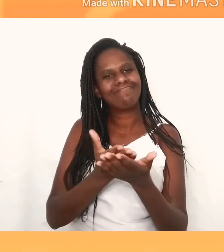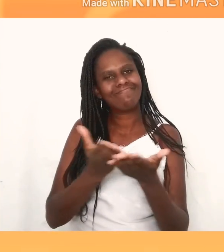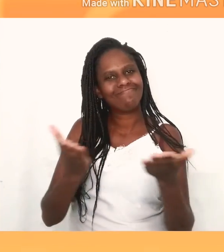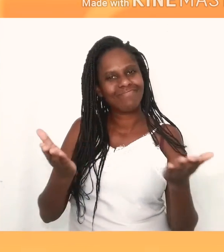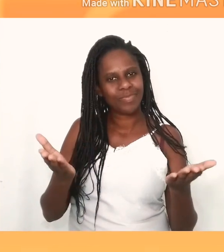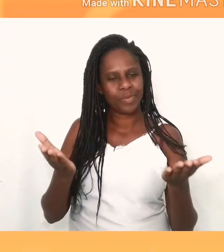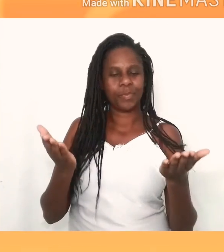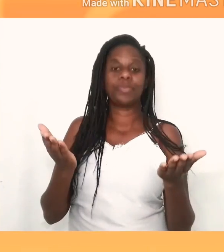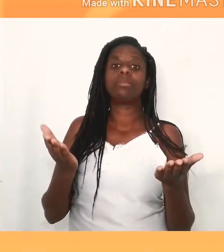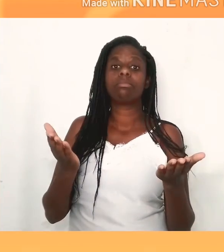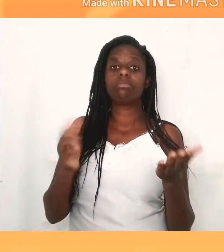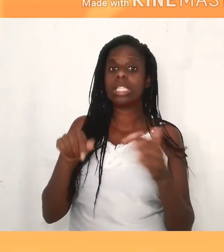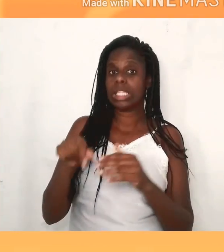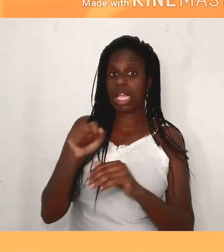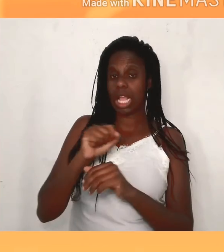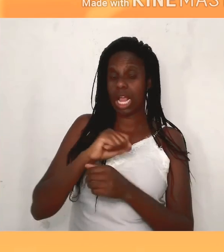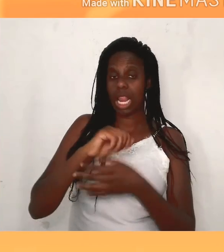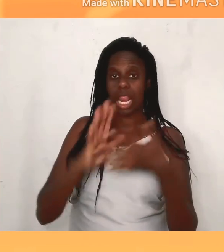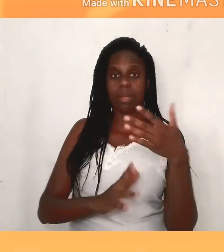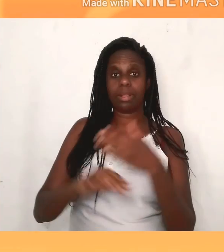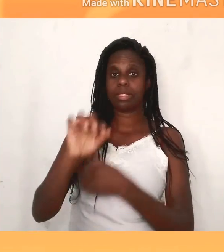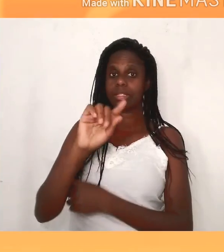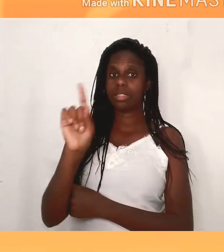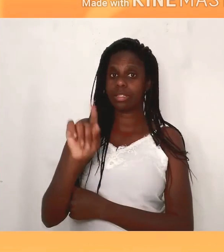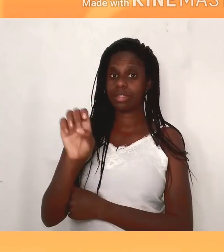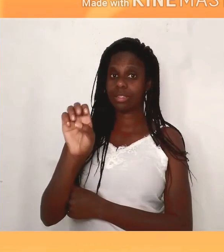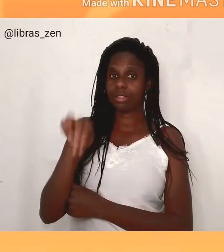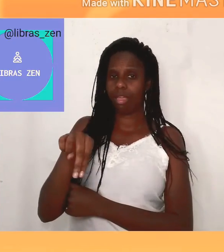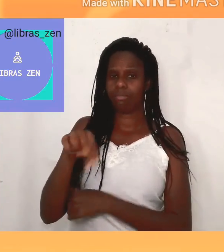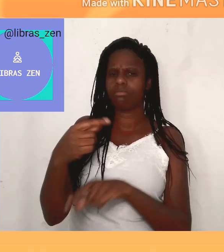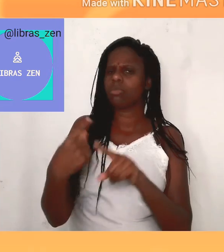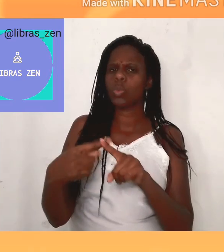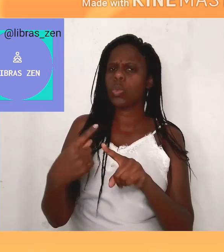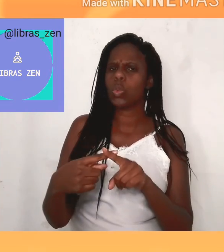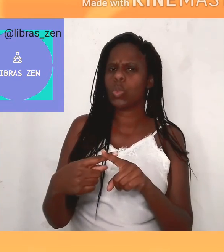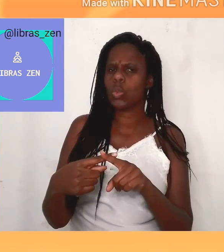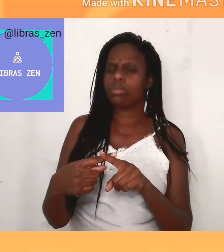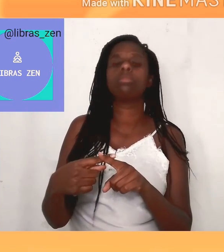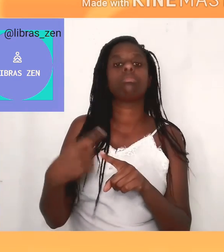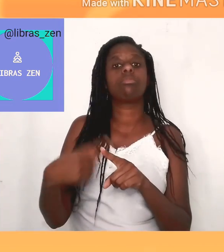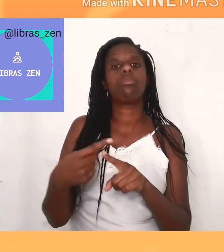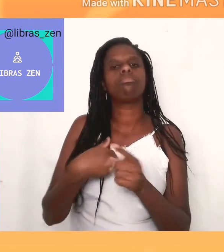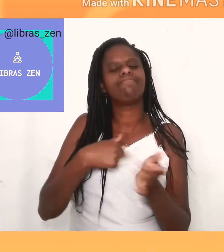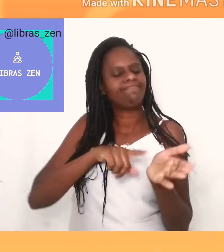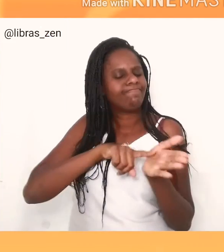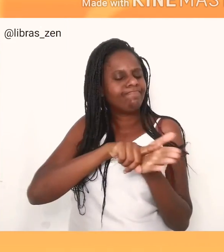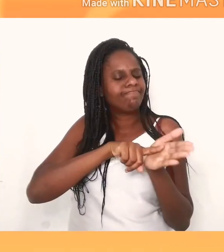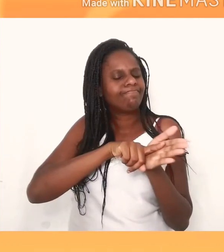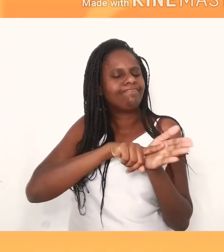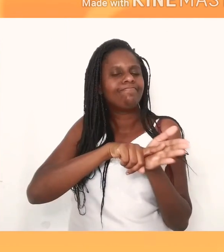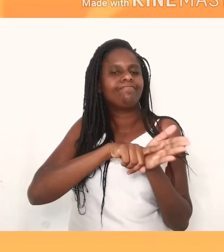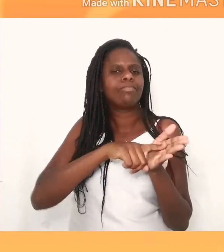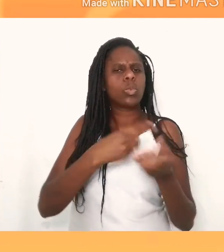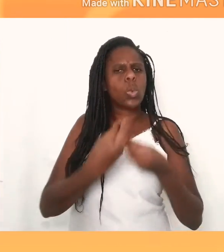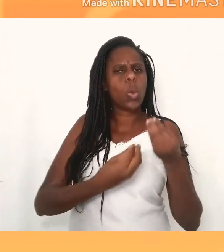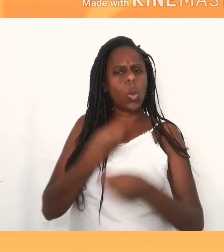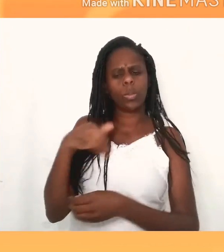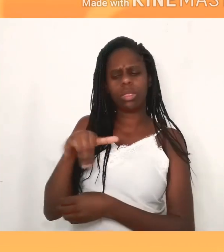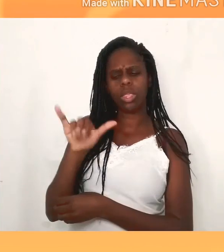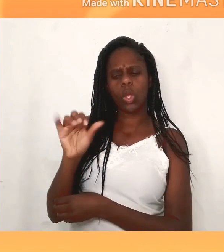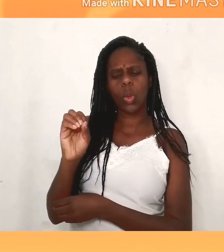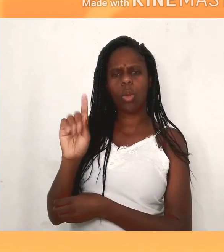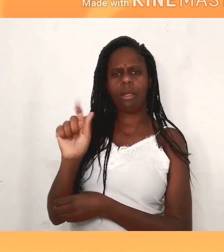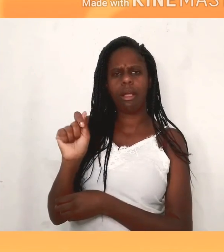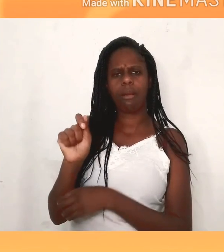vocês, de trazer para o Libra Zen, porque eu pesquisei um pouquinho yoga para a